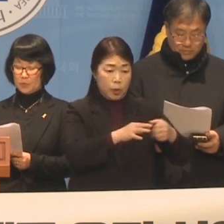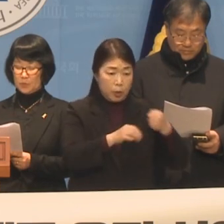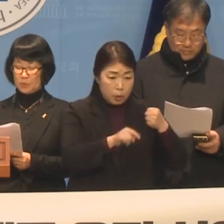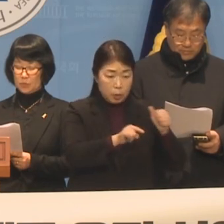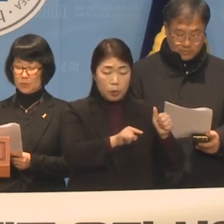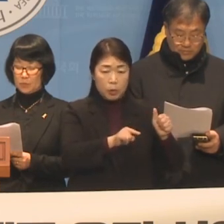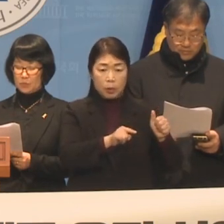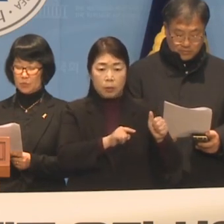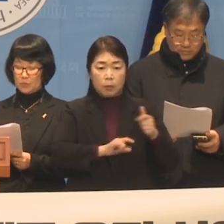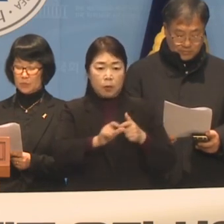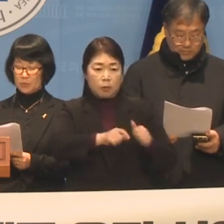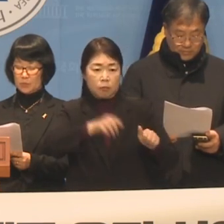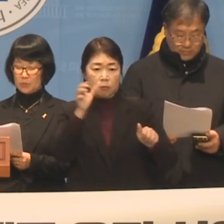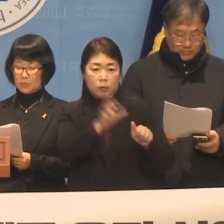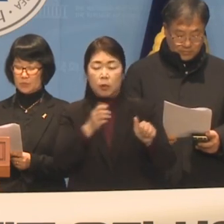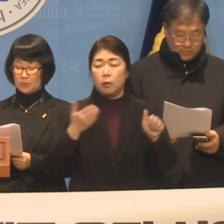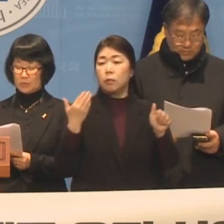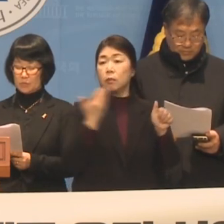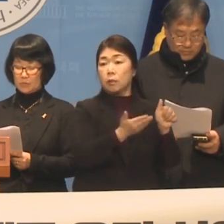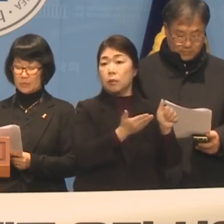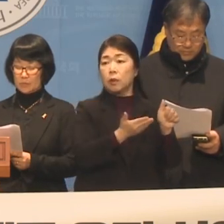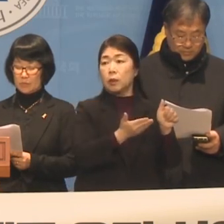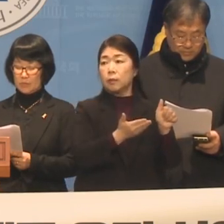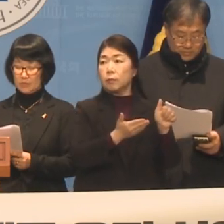국민의힘을 강력하게 규탄한다.